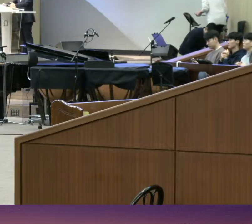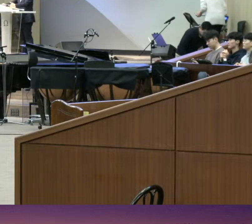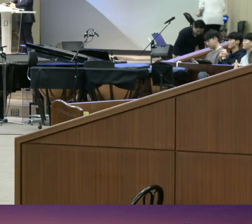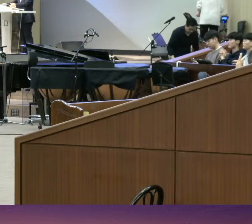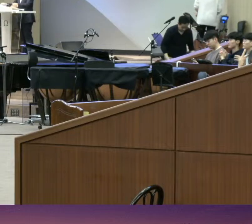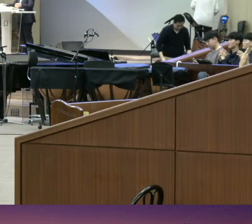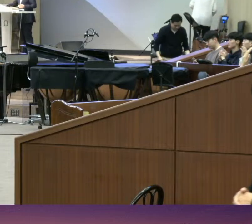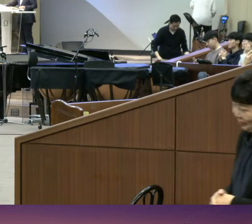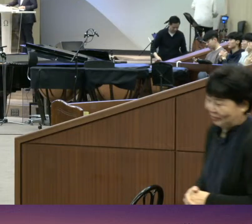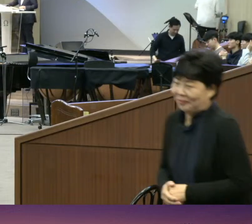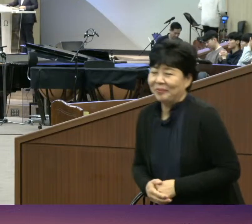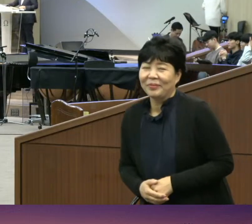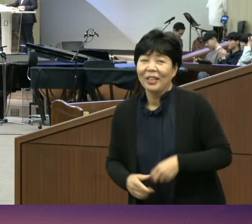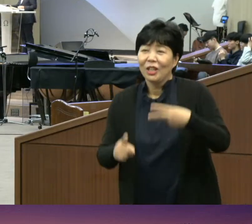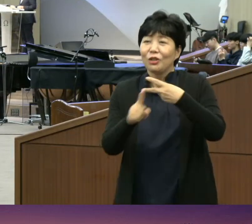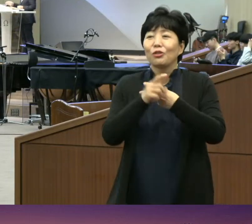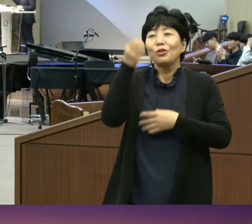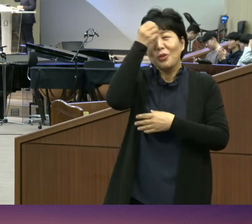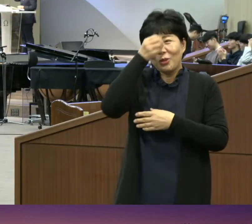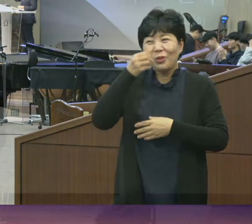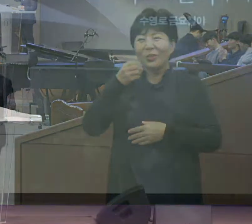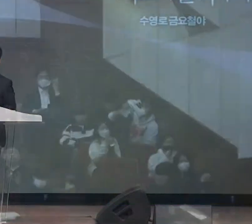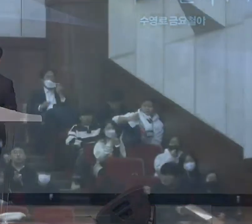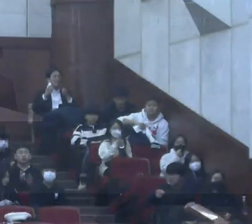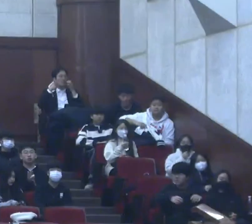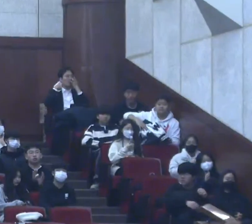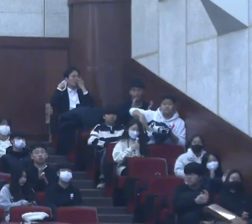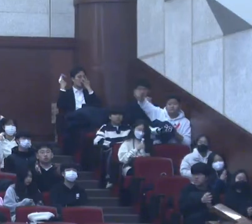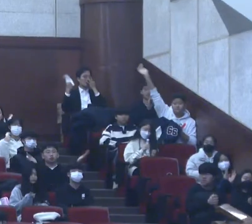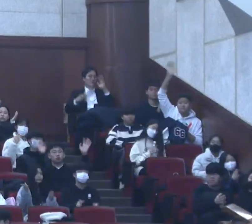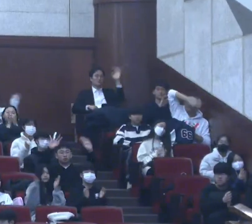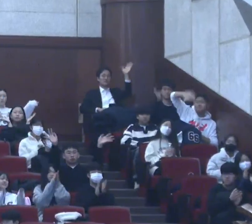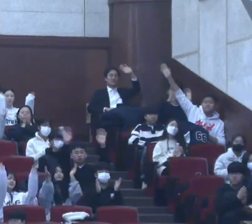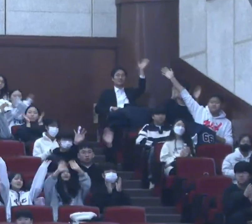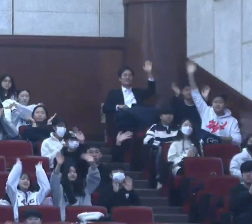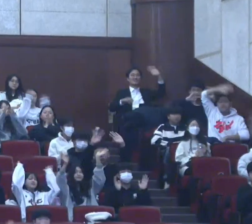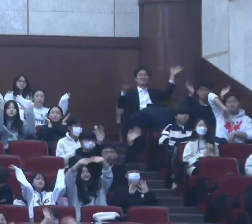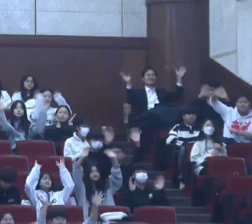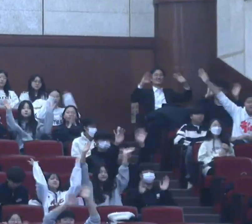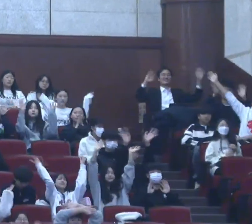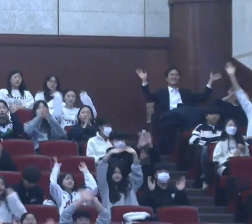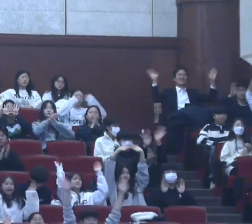우리 주거동부를 위해서 박수 한번 치겠습니다. 환영합니다.